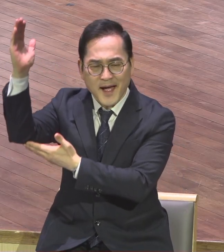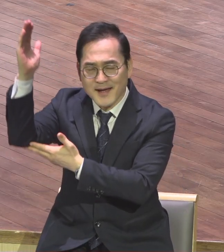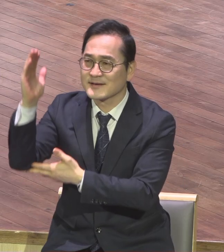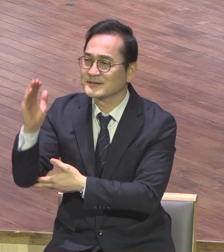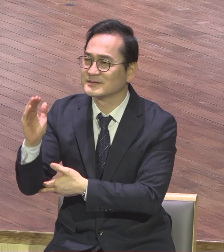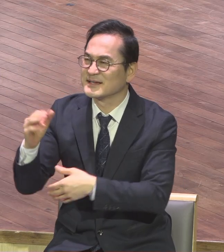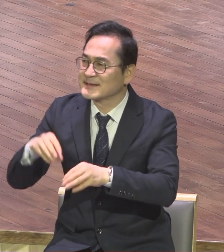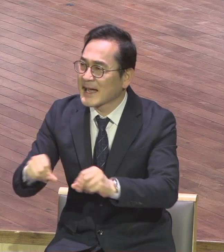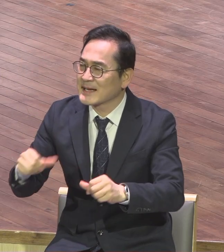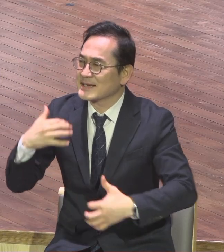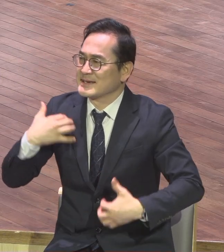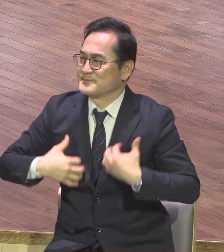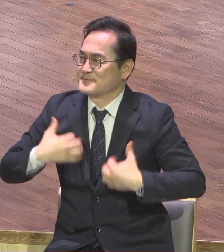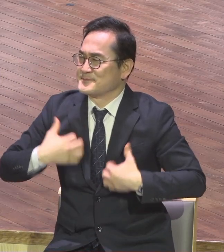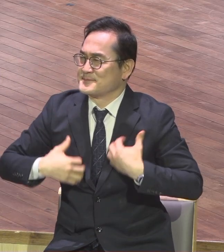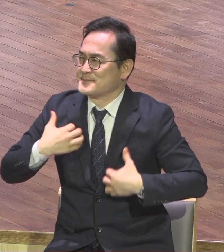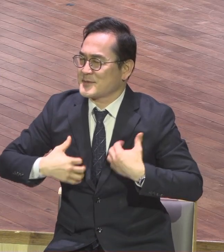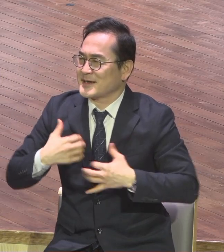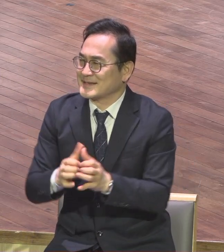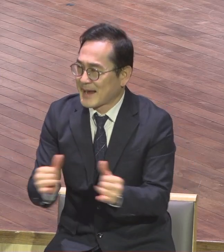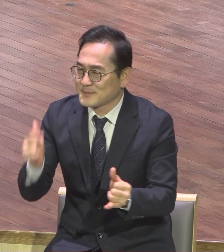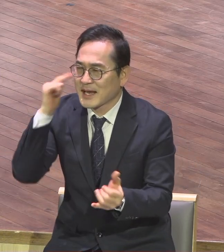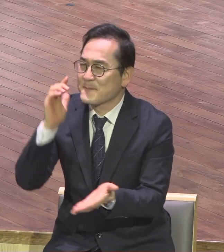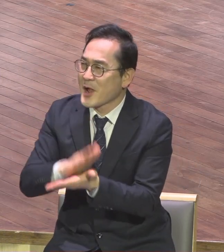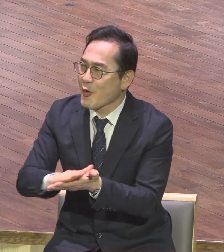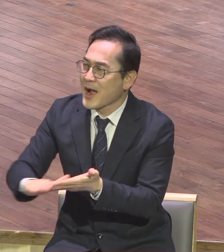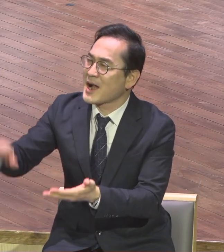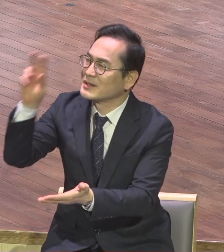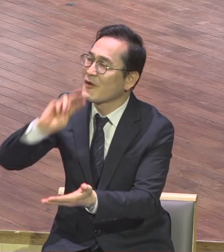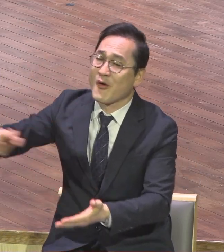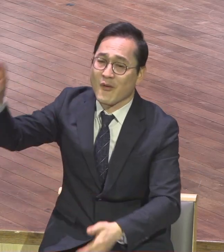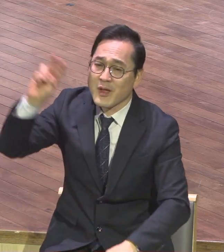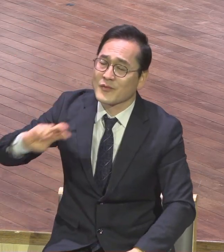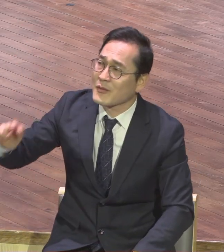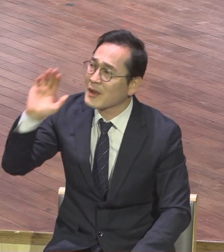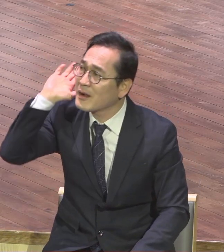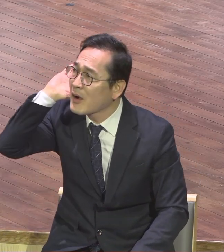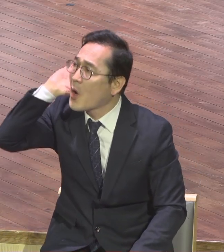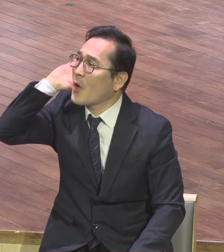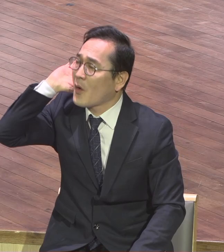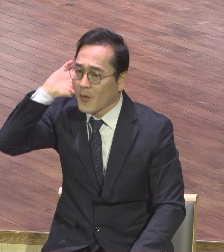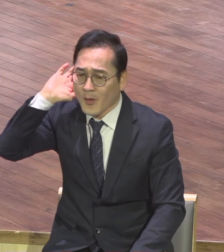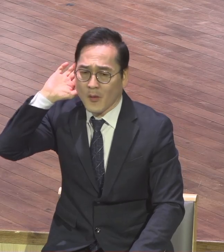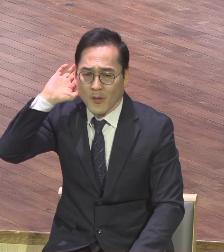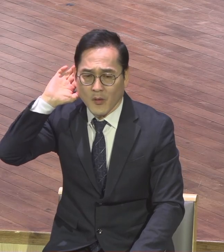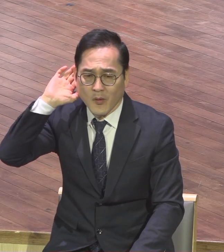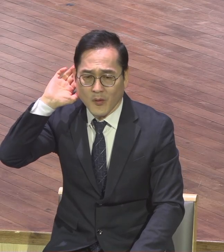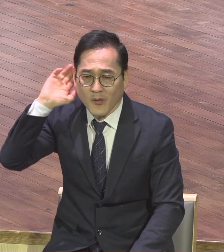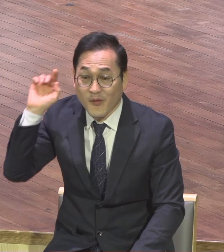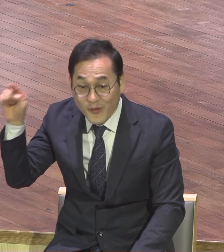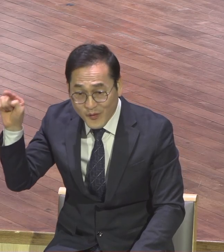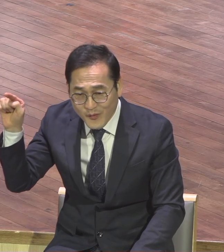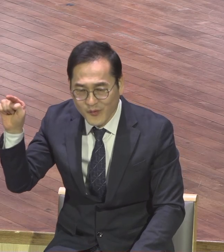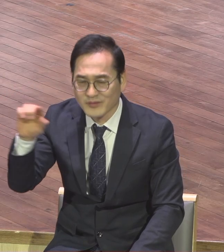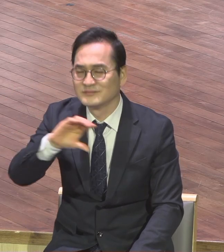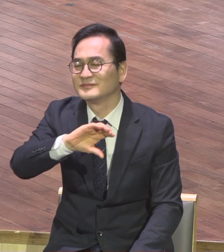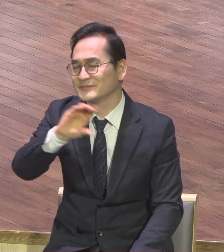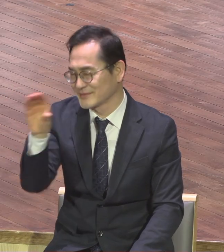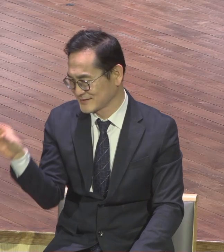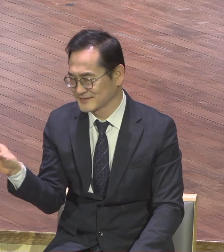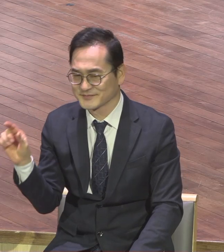땅에서는 기뻐하심을 입은 자들 중에 평화로다. 기쁨과 평화. 이게 성탄의 의미예요.